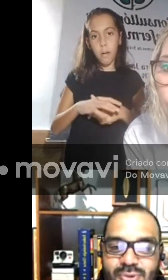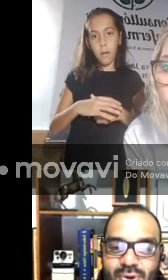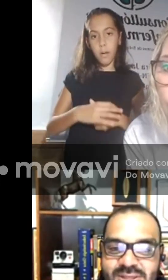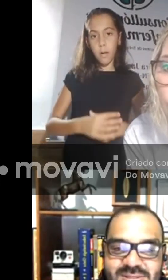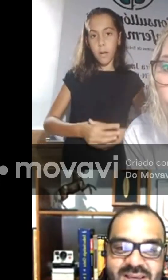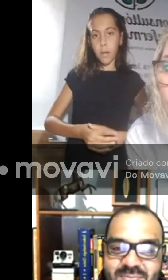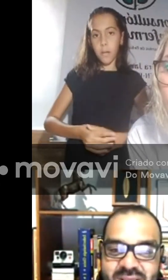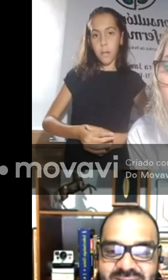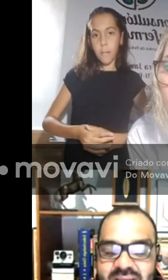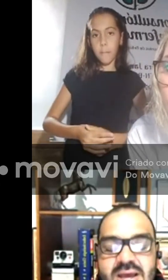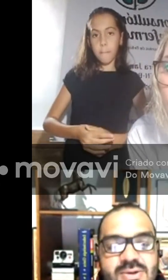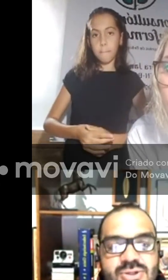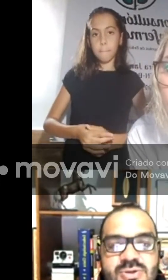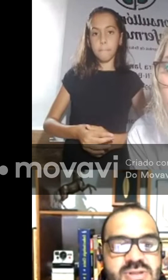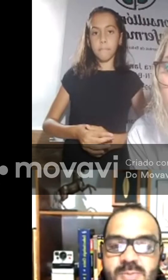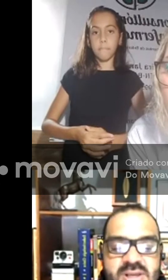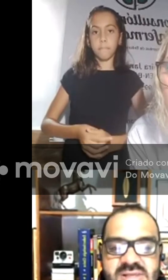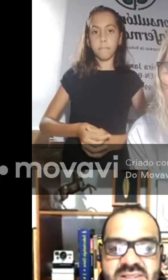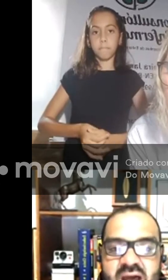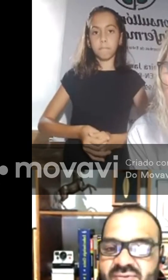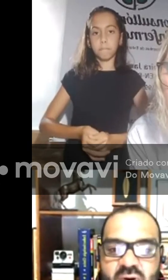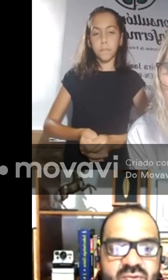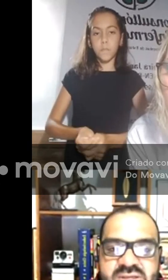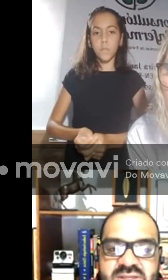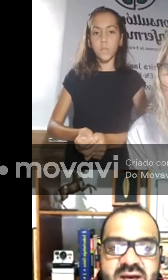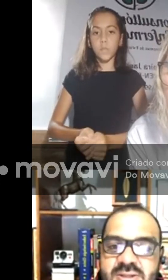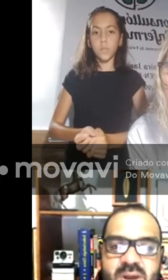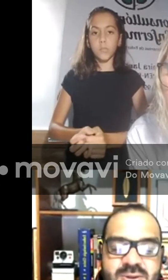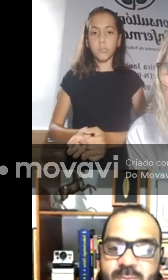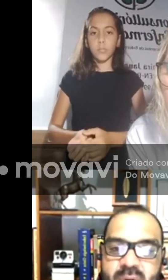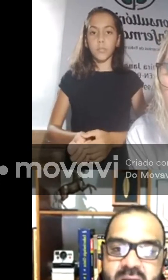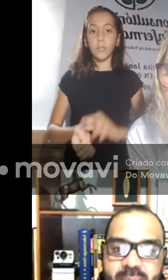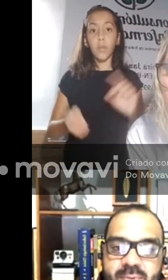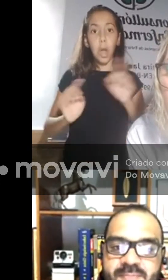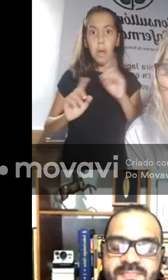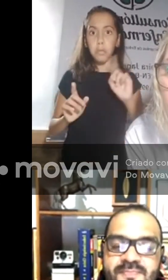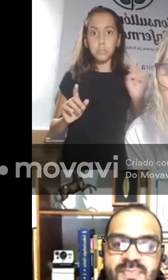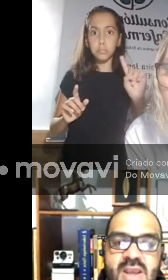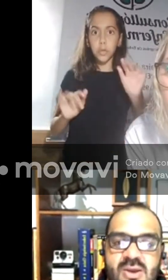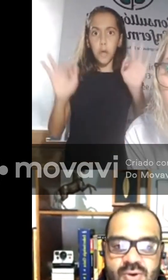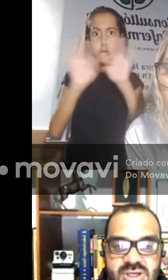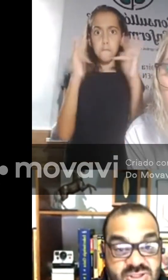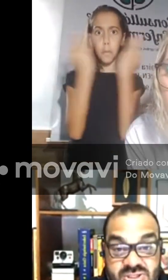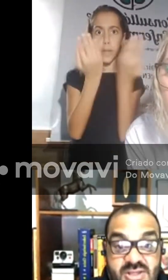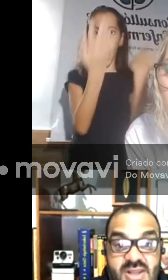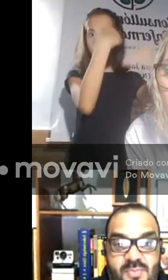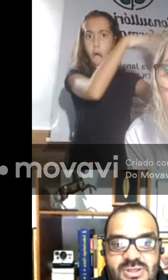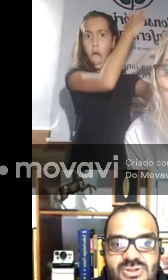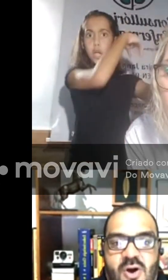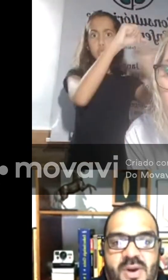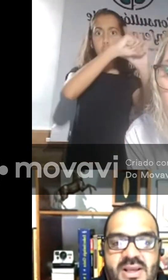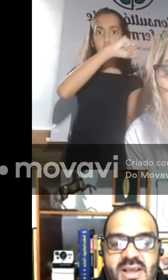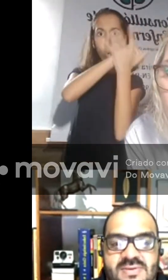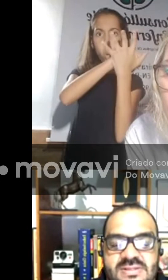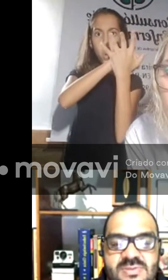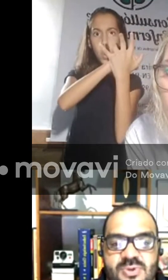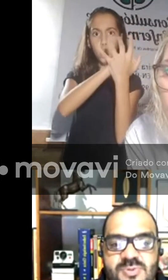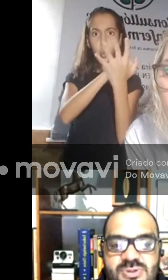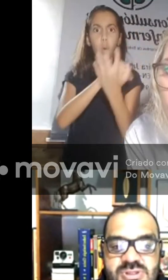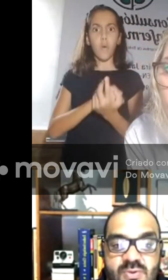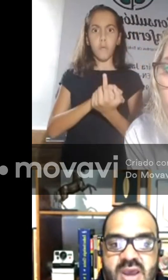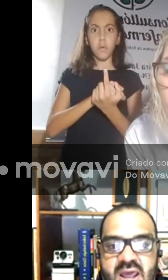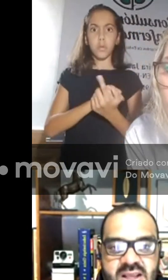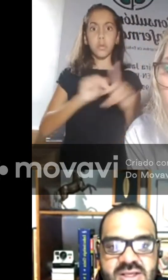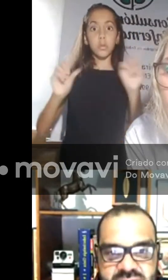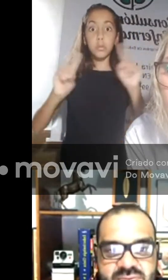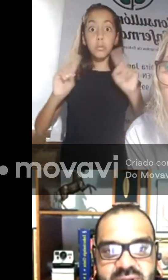por nós aqui mesmo, não tínhamos tempo para a gente sentar, ficar conversando, bater um papo. E hoje a gente tem tempo de sobra. E às vezes muitas pessoas